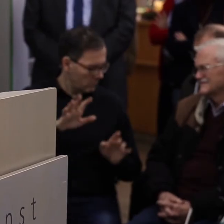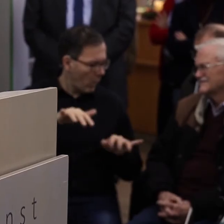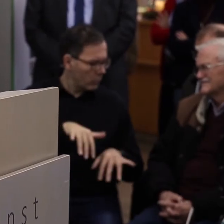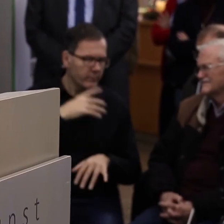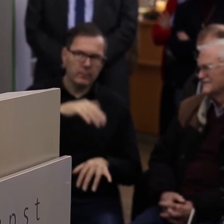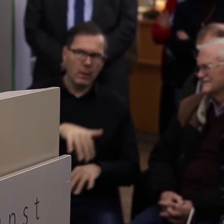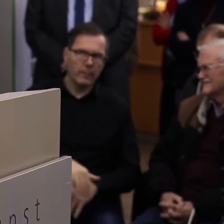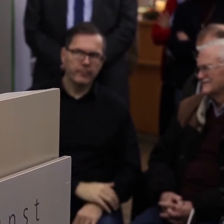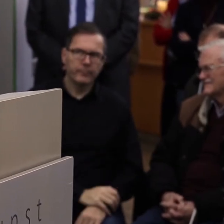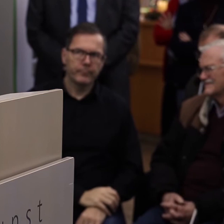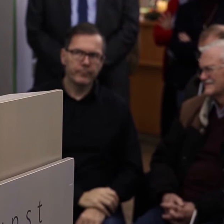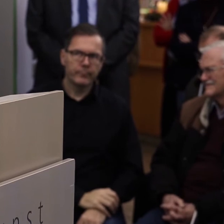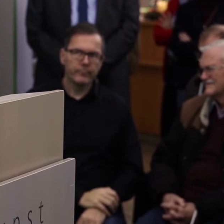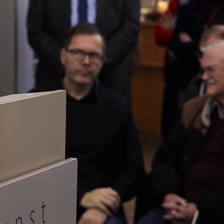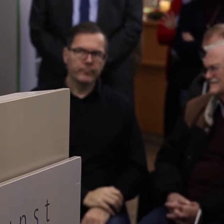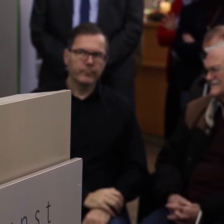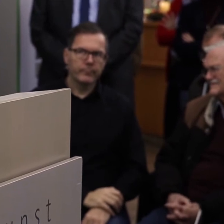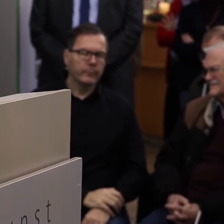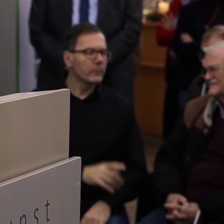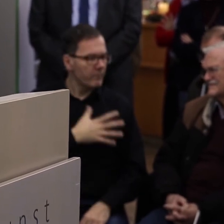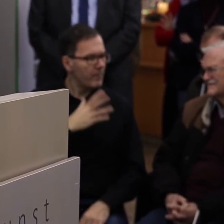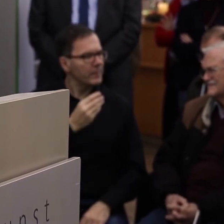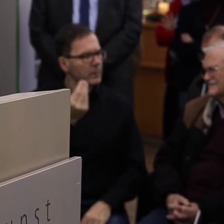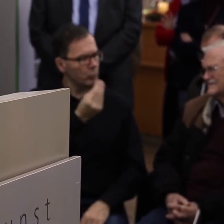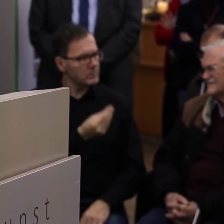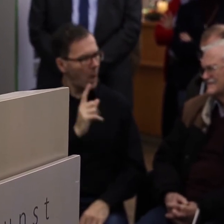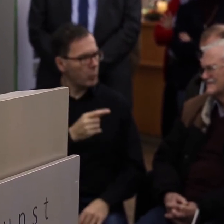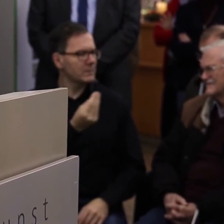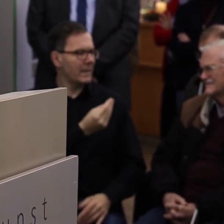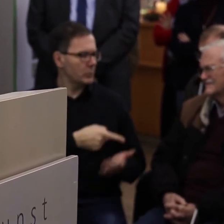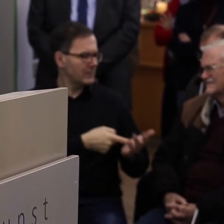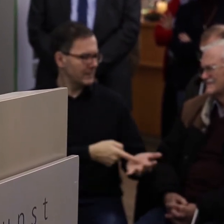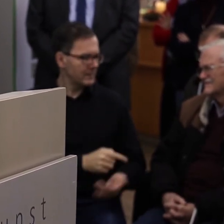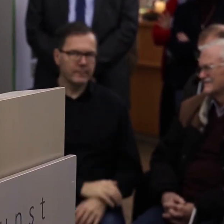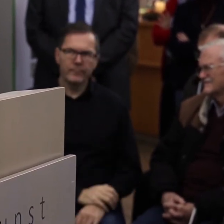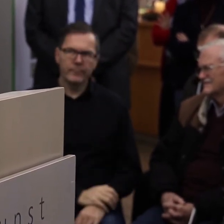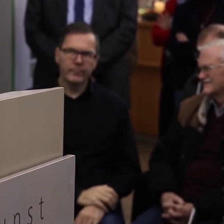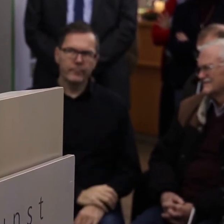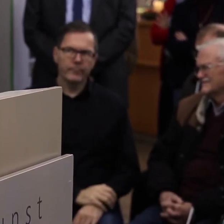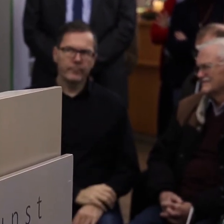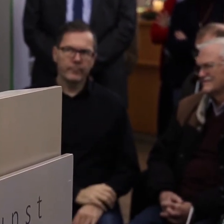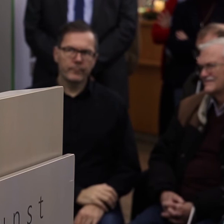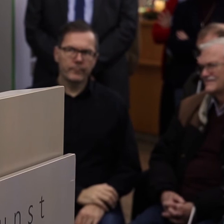Ich denke, es ist gut, wenn wir mit Kunst und Kultur Zeichen setzen, dass das Miteinander, das